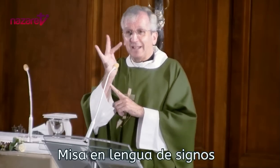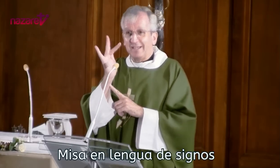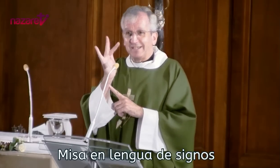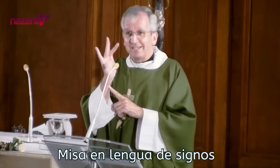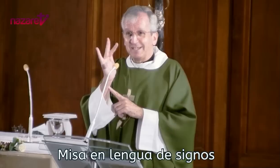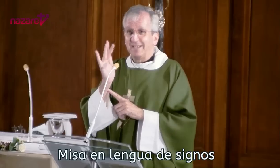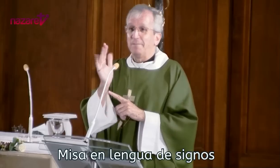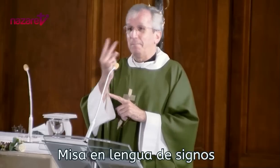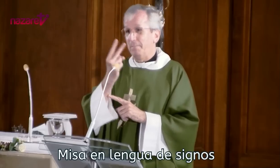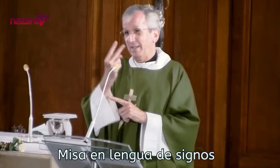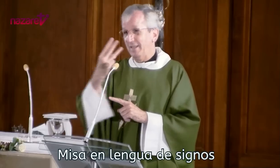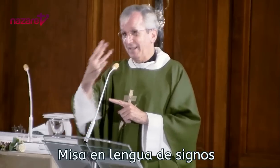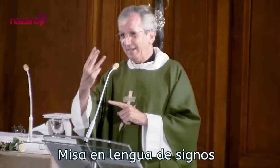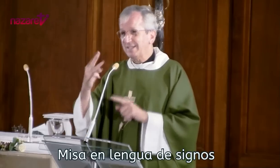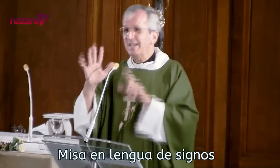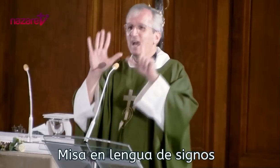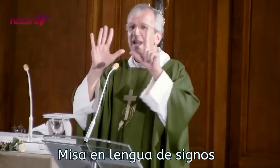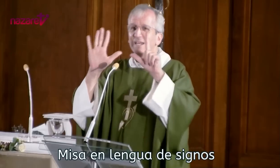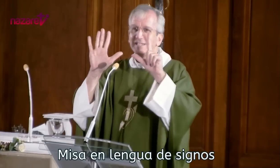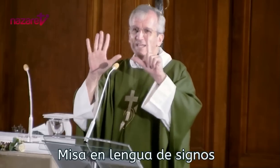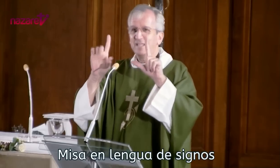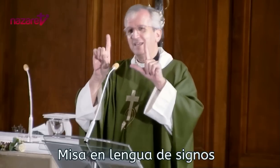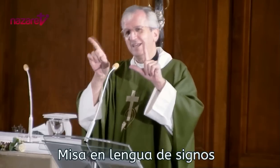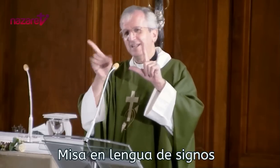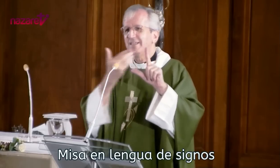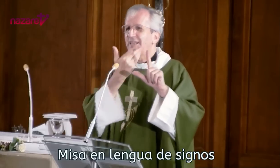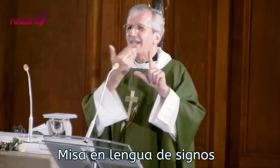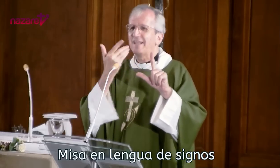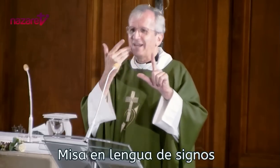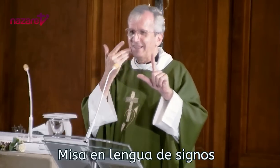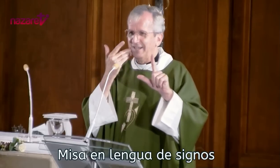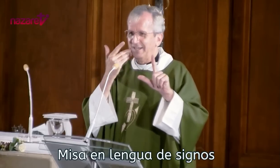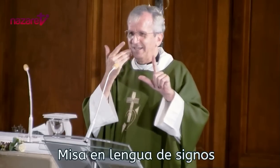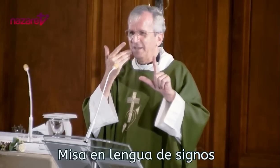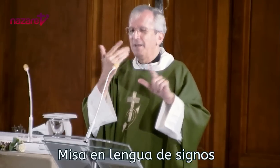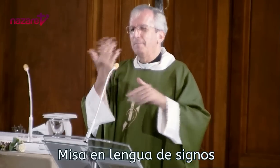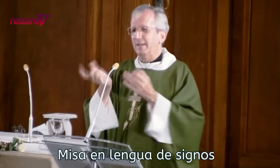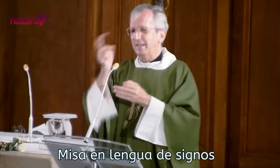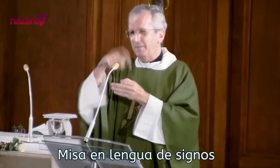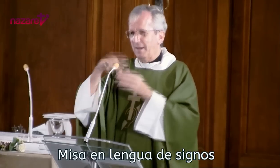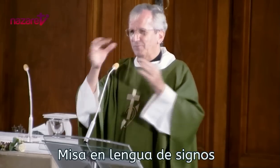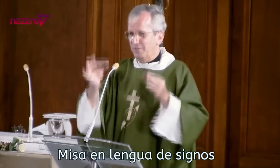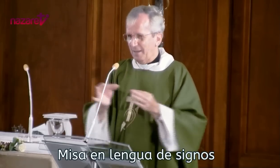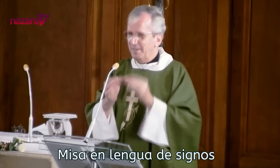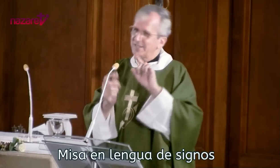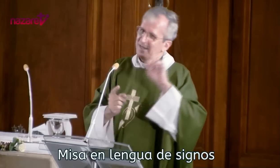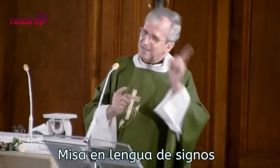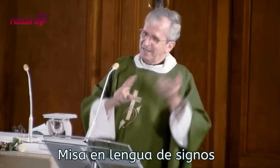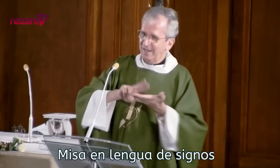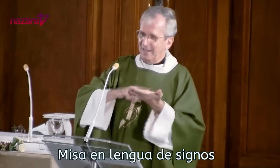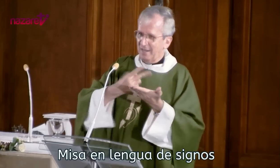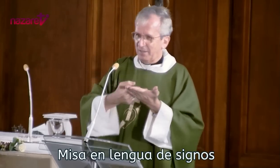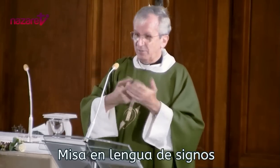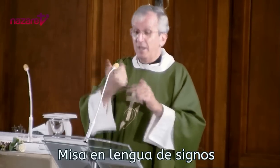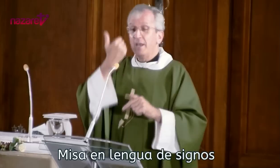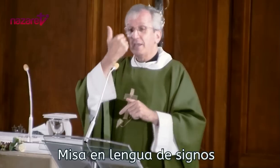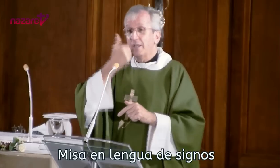viernes 23 a las 7 de la tarde. Participaremos de la misa, de la interpretación. Y el